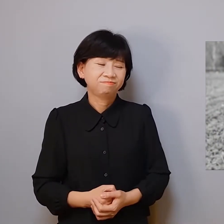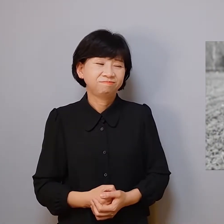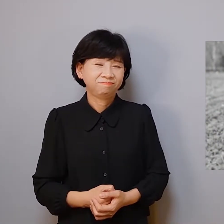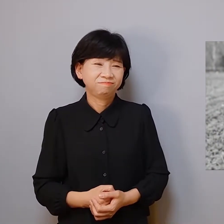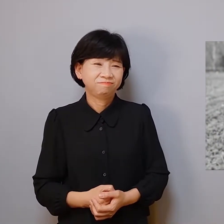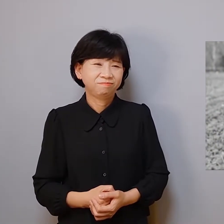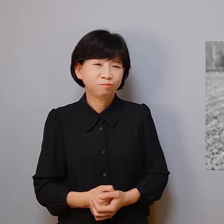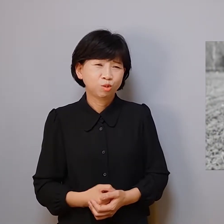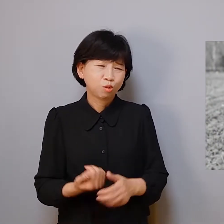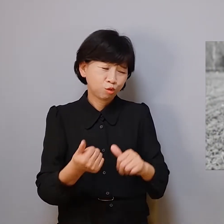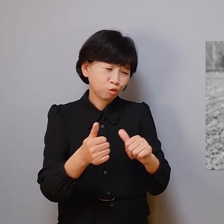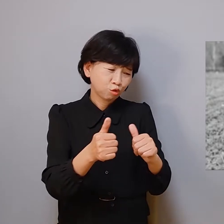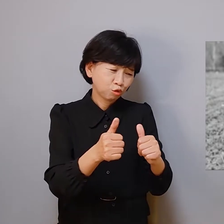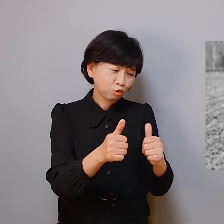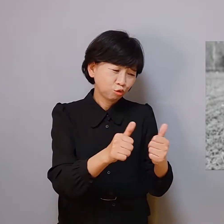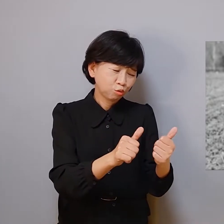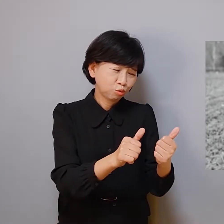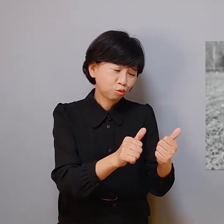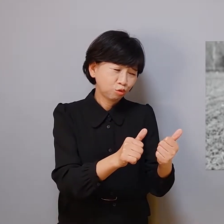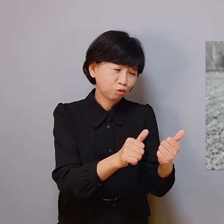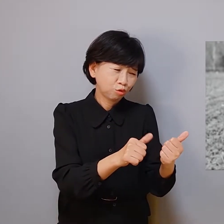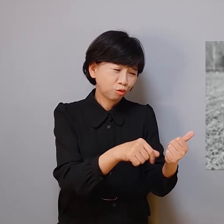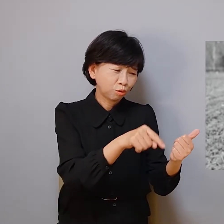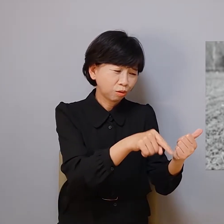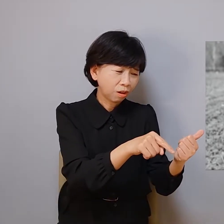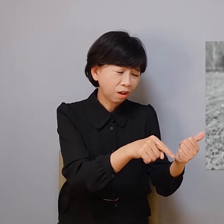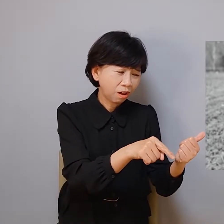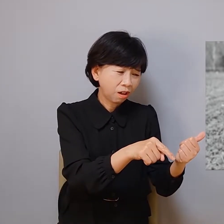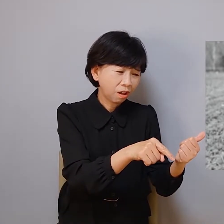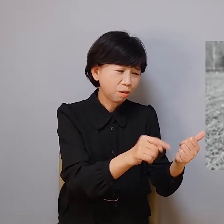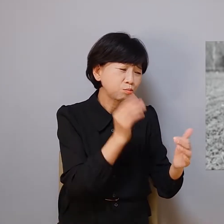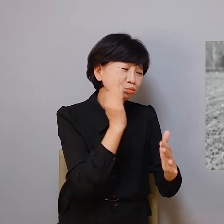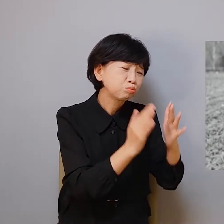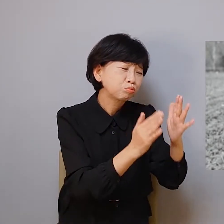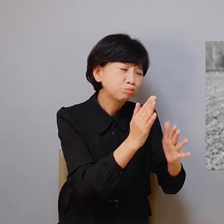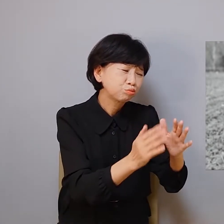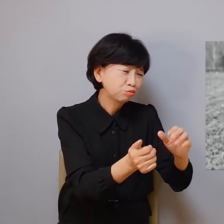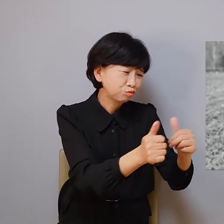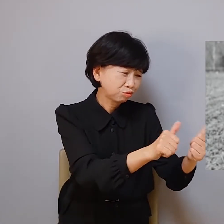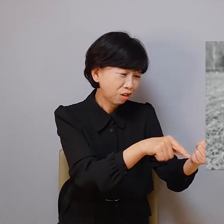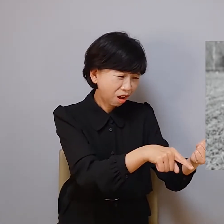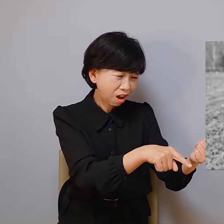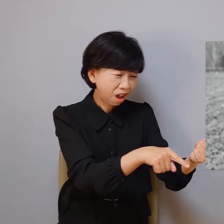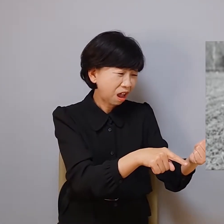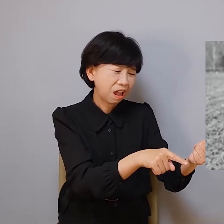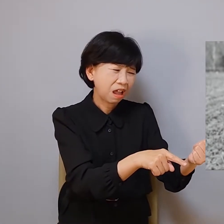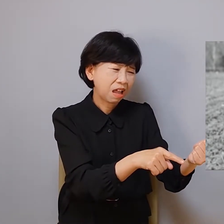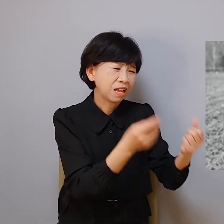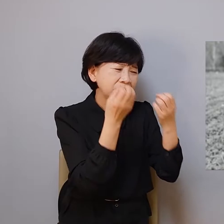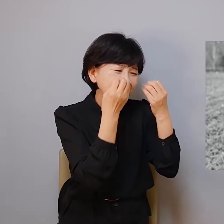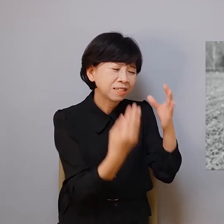저 죽어가는 잿더미 위에서 언젠가 작고 푸른 싹이 돋아날 걸 믿는